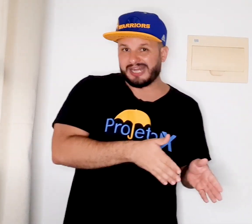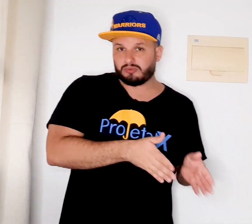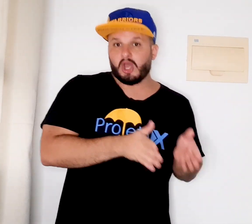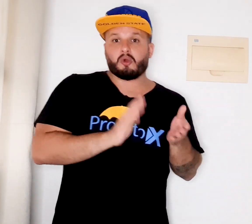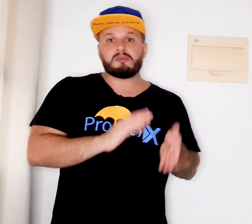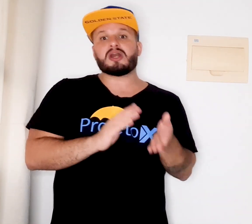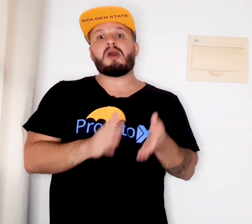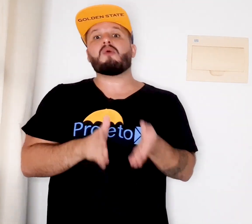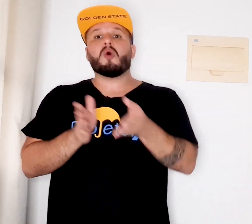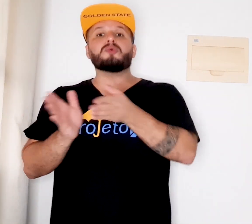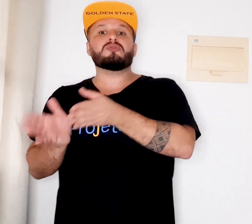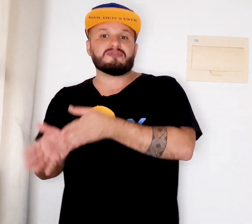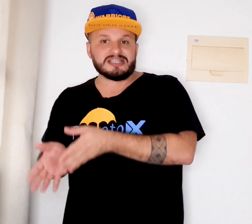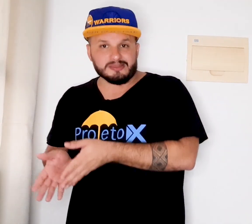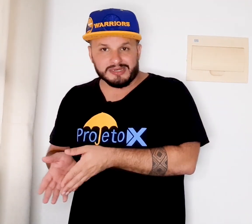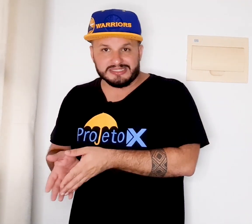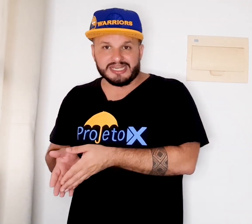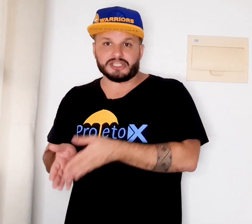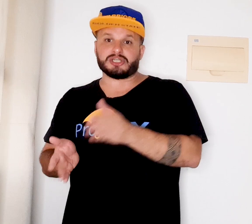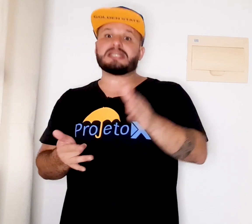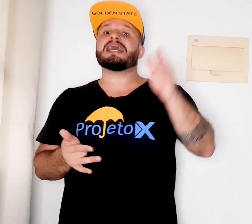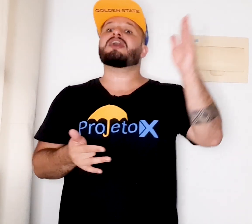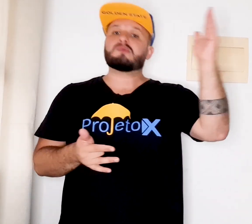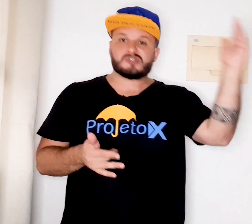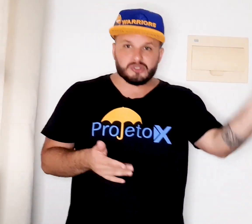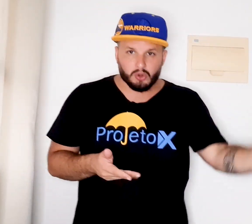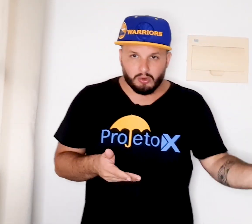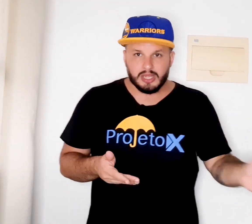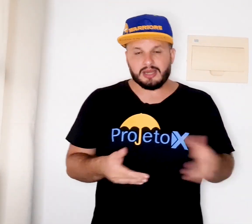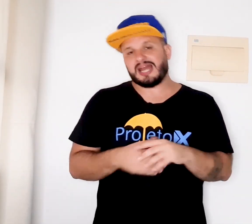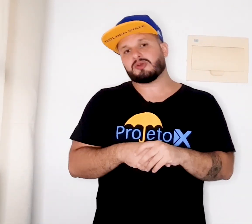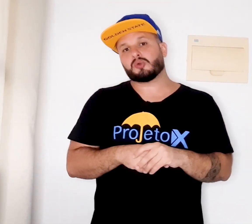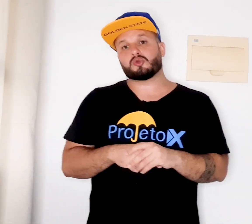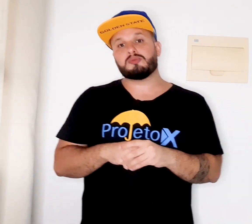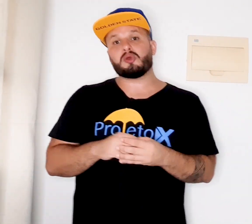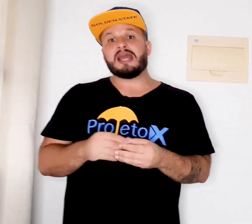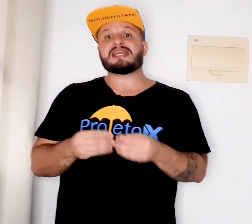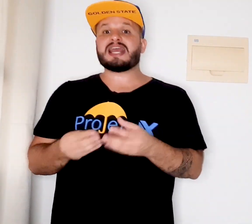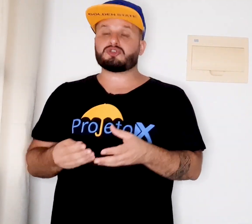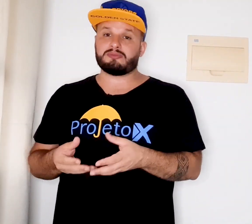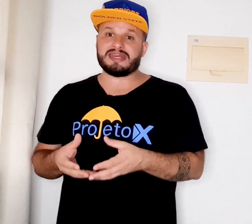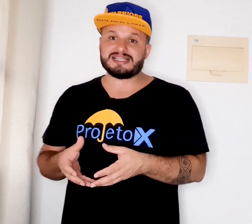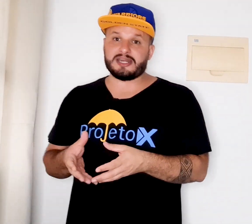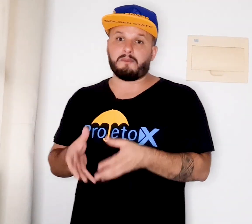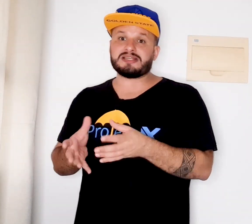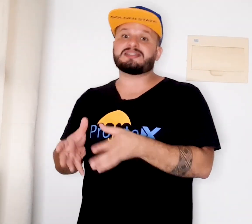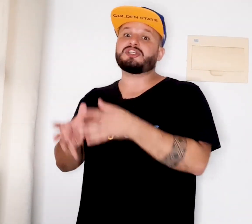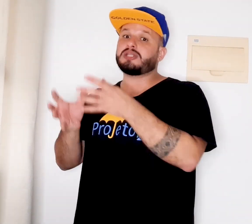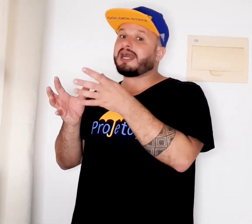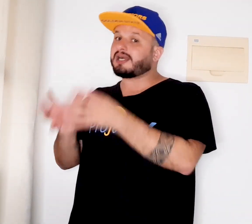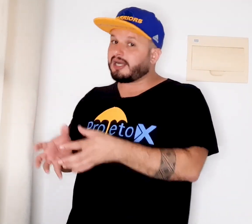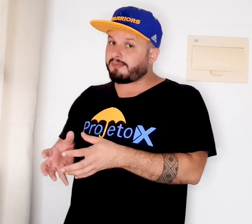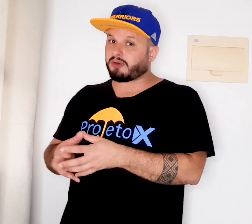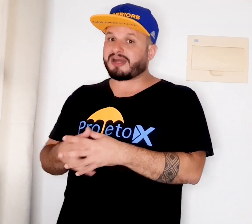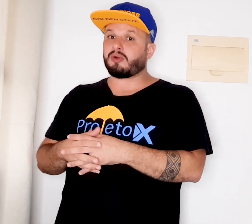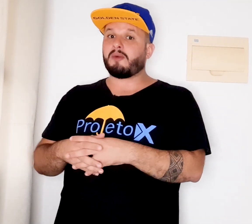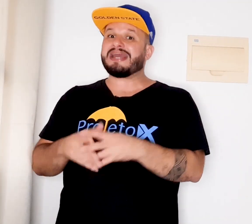afastado, como não há outro vice-presidente que renunciou lá em outubro, quem assumiria seria o presidente da Câmara, o Manuel